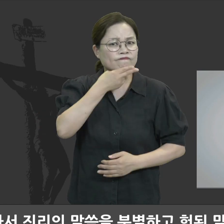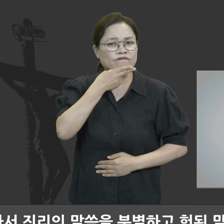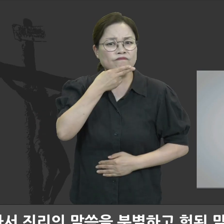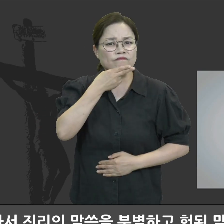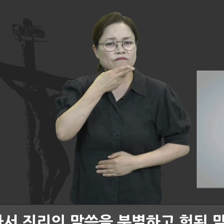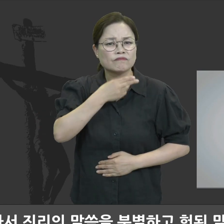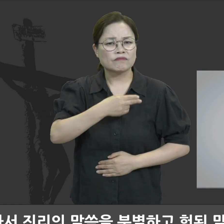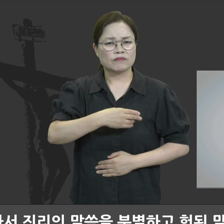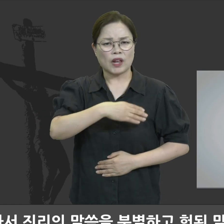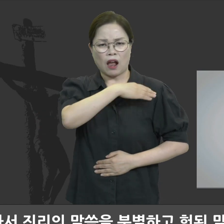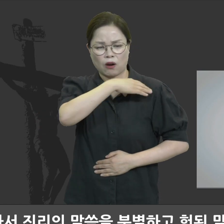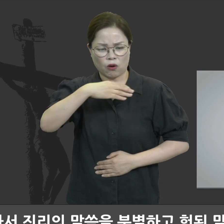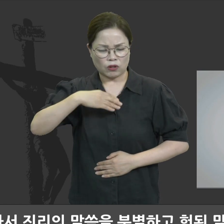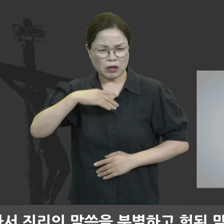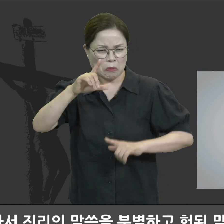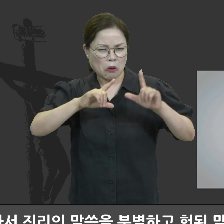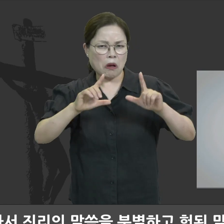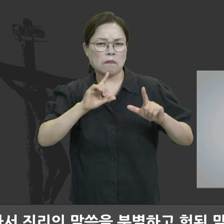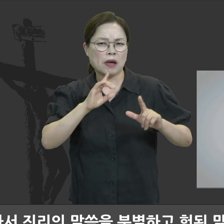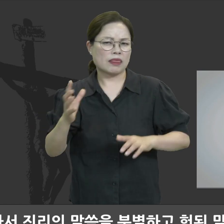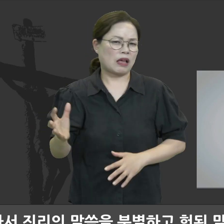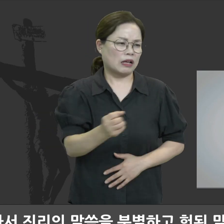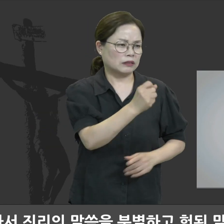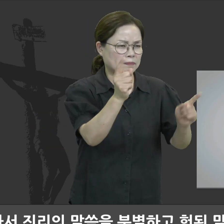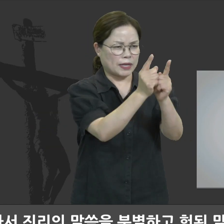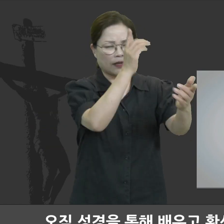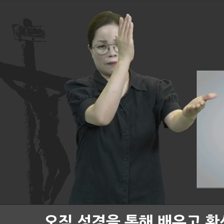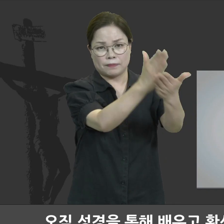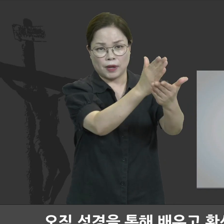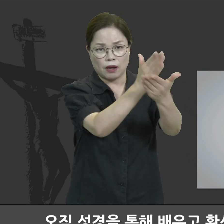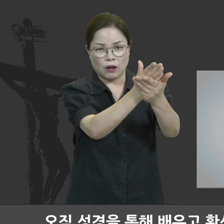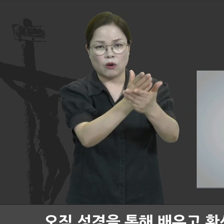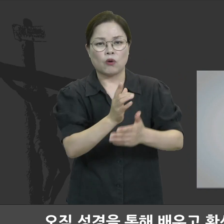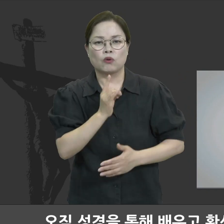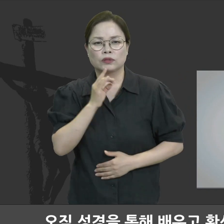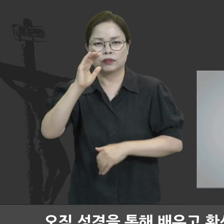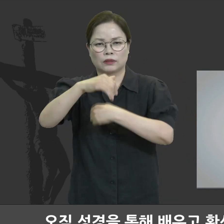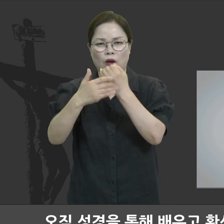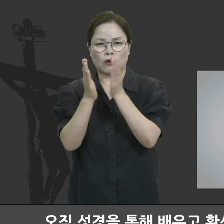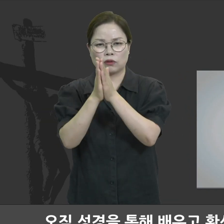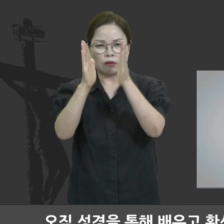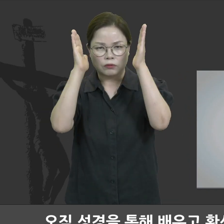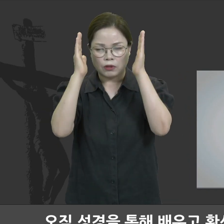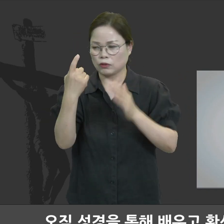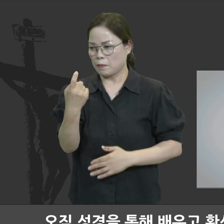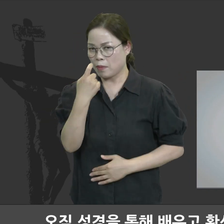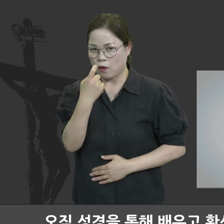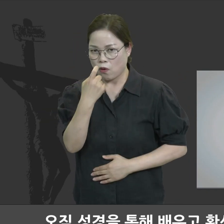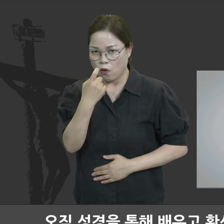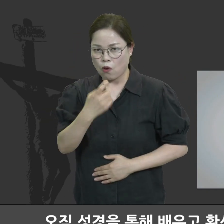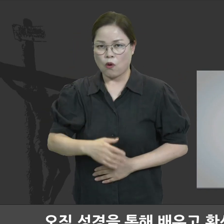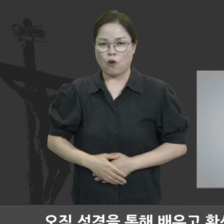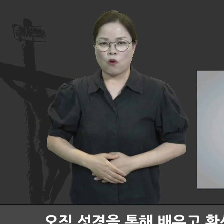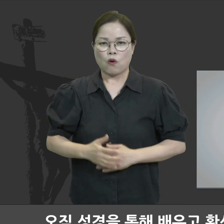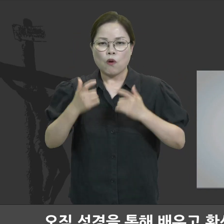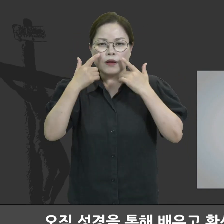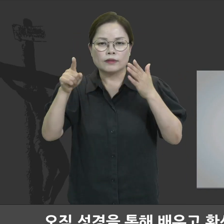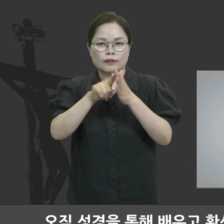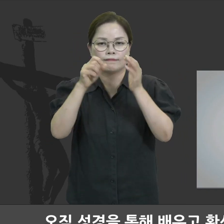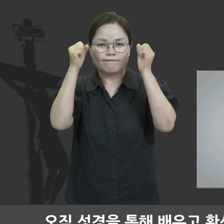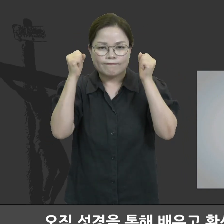없으면서 경건의 모양만 갖춘 사람들을 피하고 오직 성경을 통해 배우고 확신한 일에